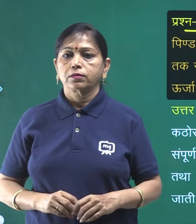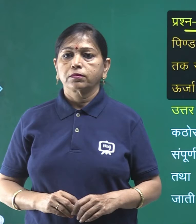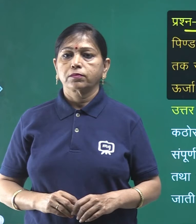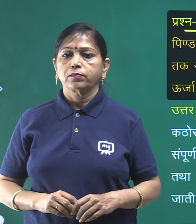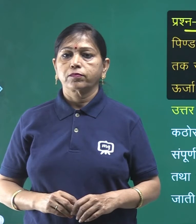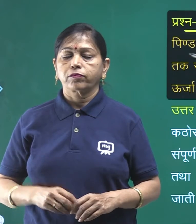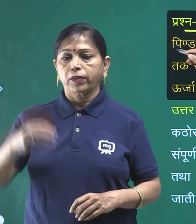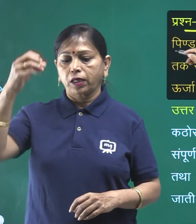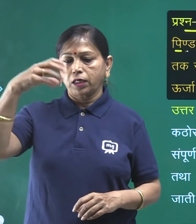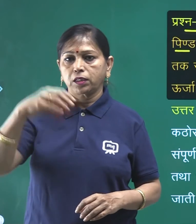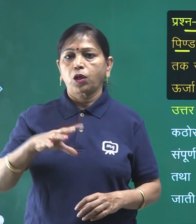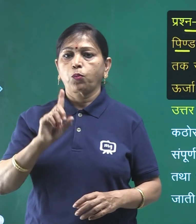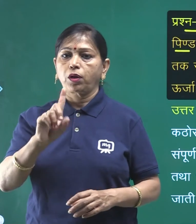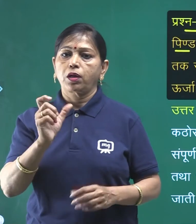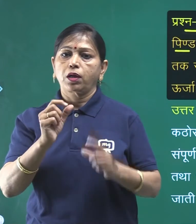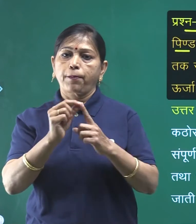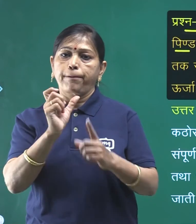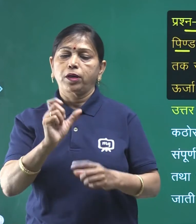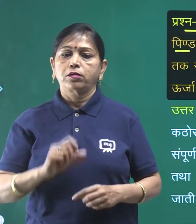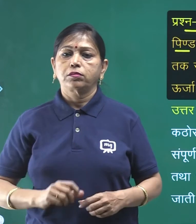गिरता हुआ एक पिंड